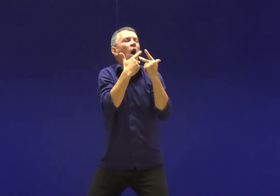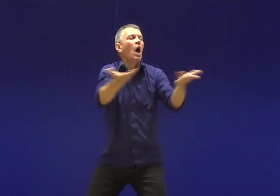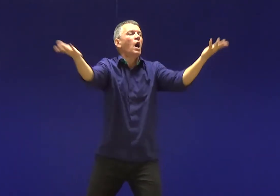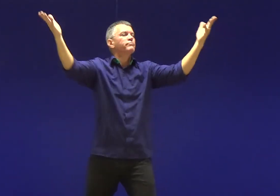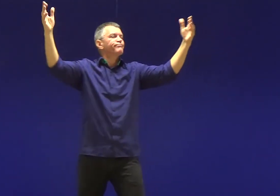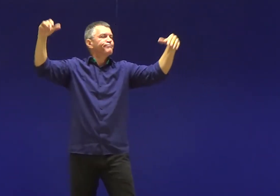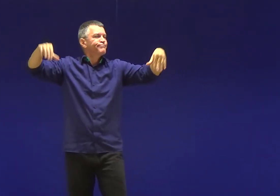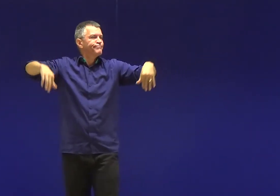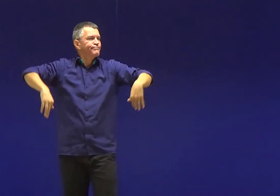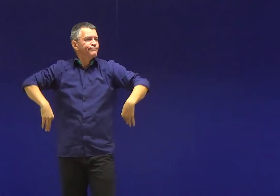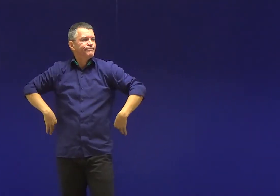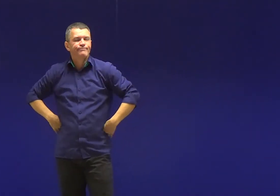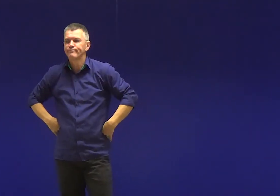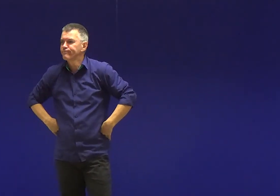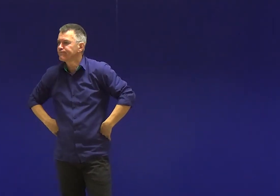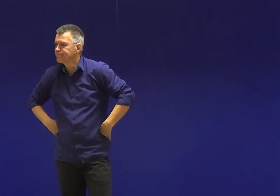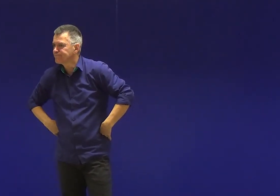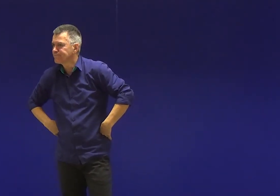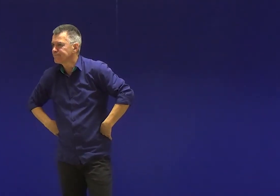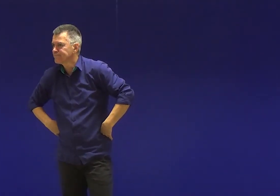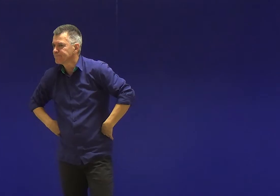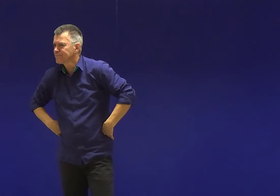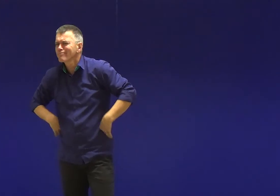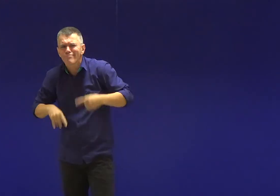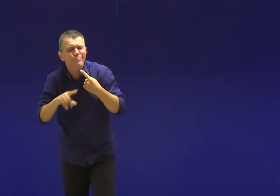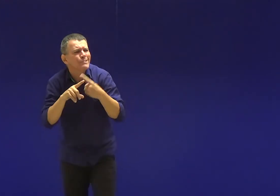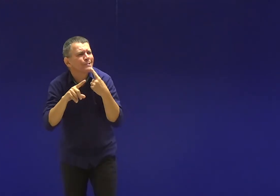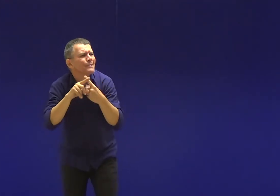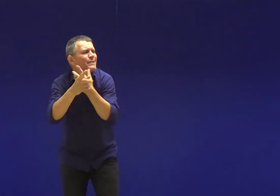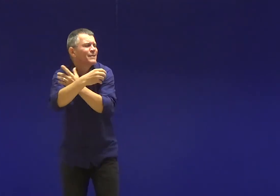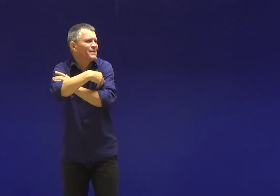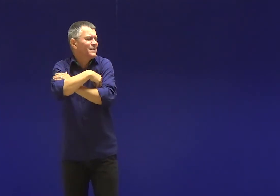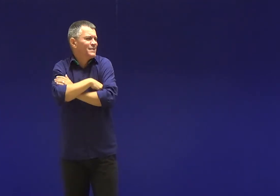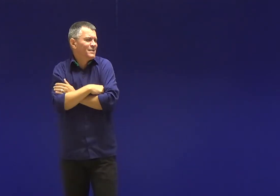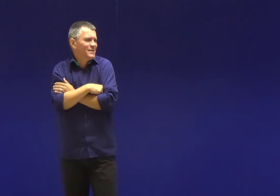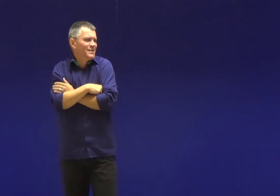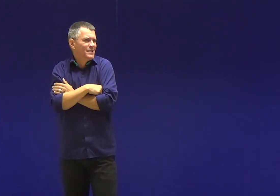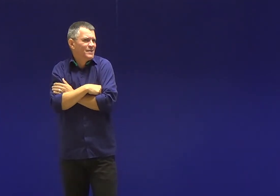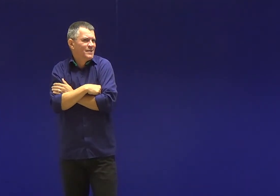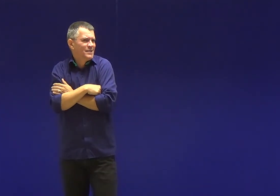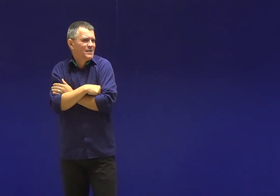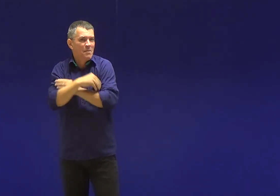Passa um tempinho, tá fofocando de novo. Mas por que isso acontece?